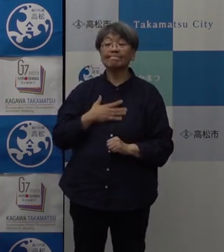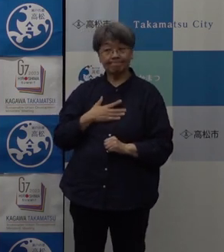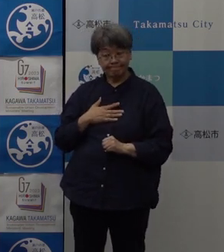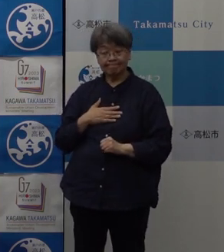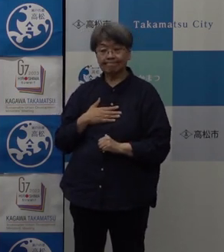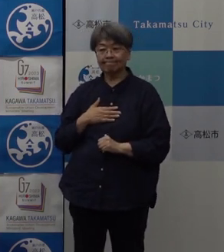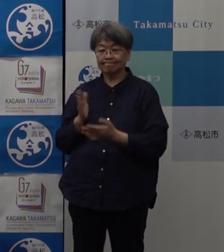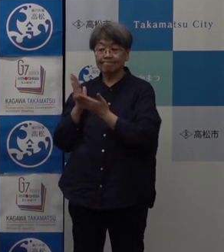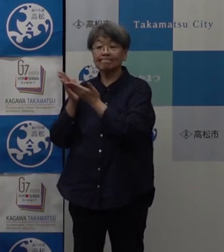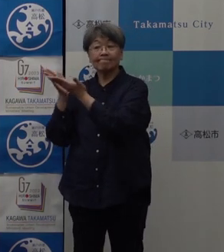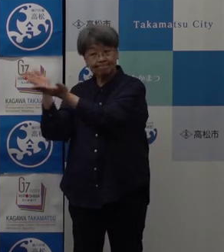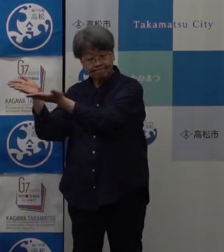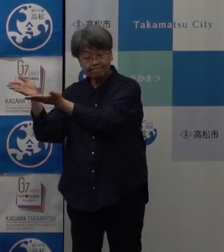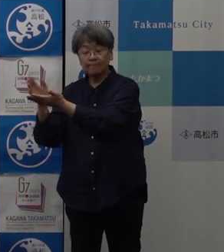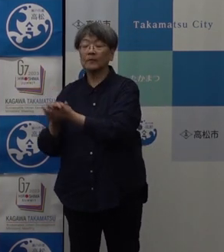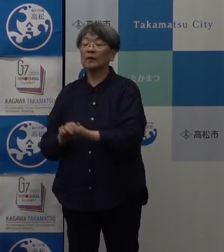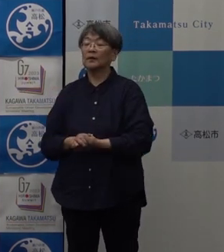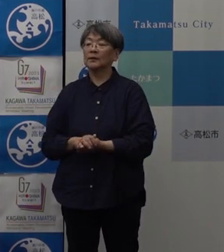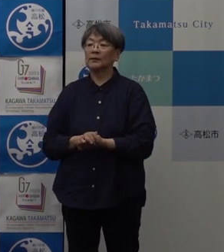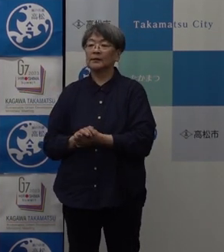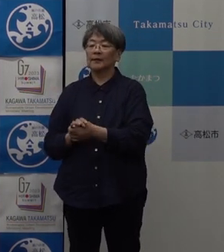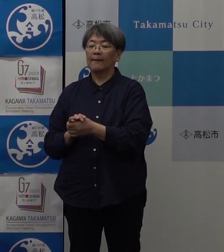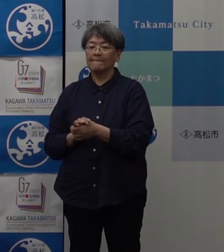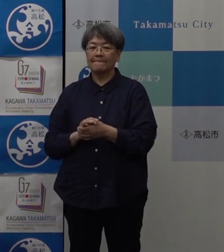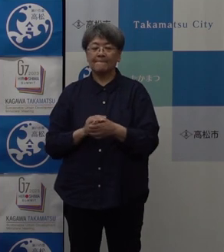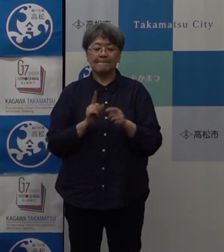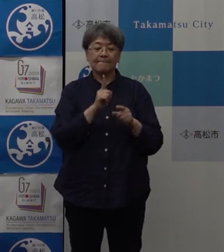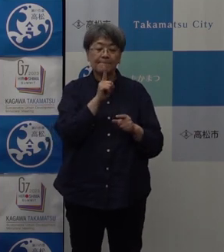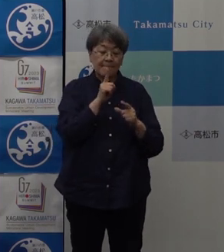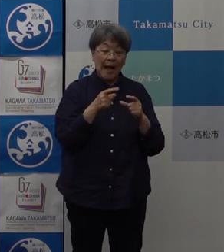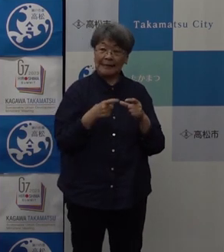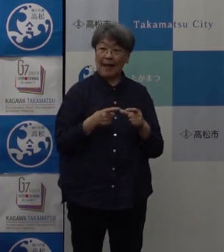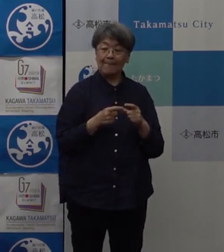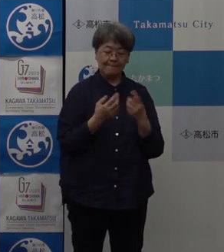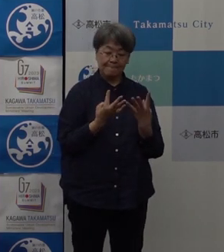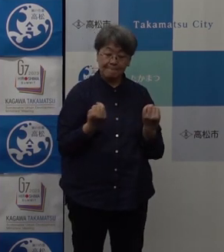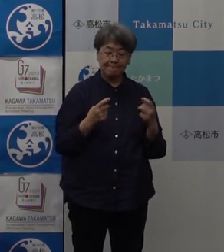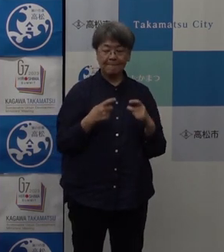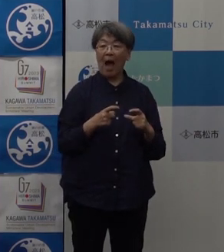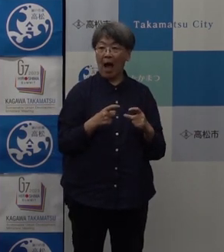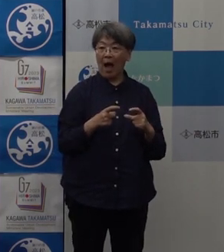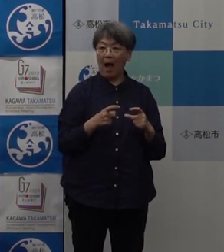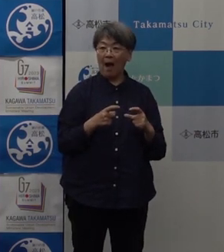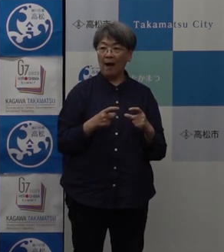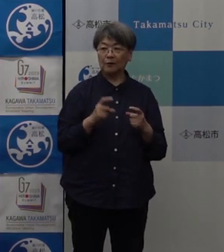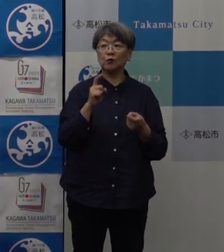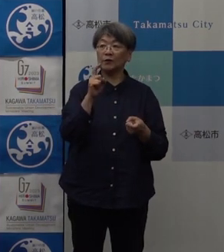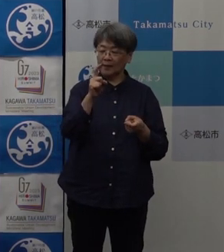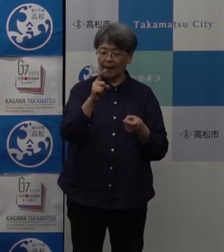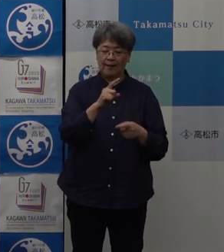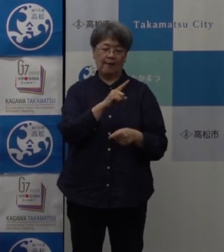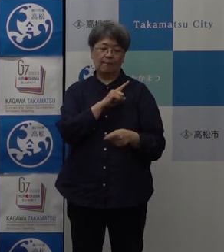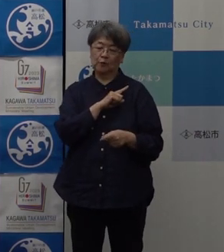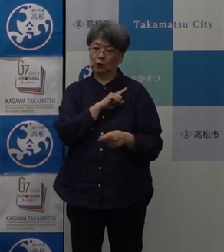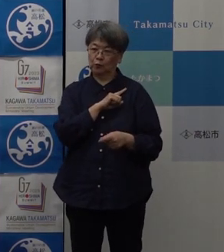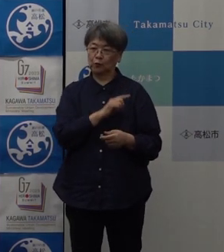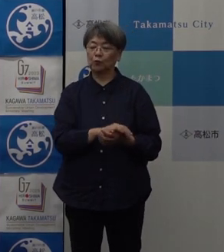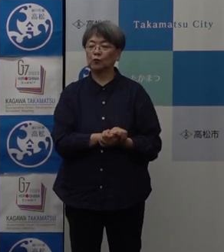ではちょっとまた別の、テーマなんですけど、マイナンバーの件ですね。あの、まずですね、あ